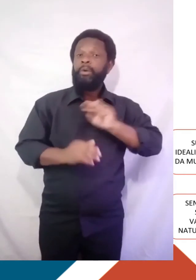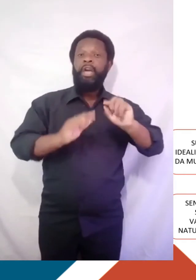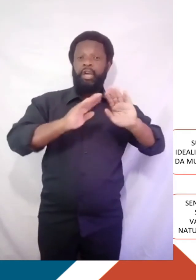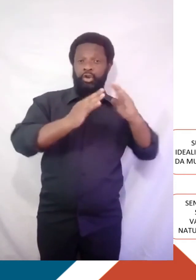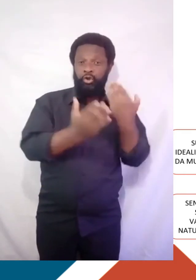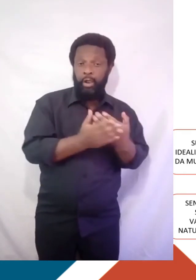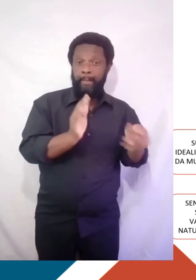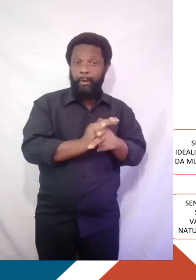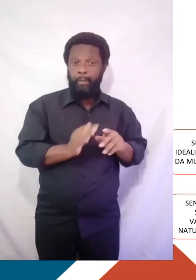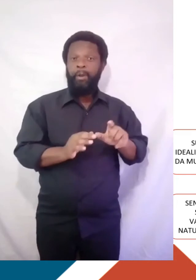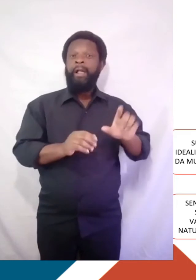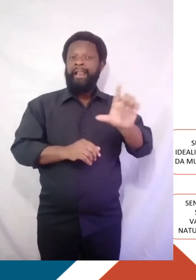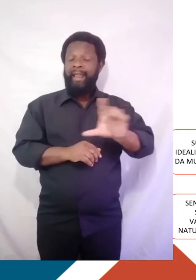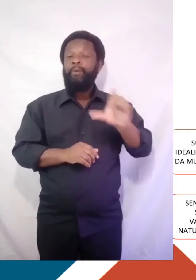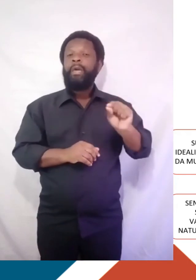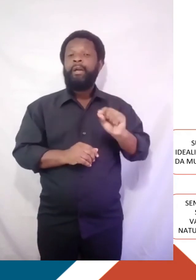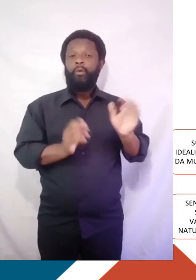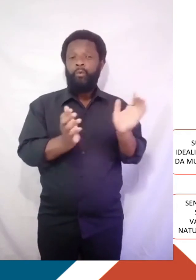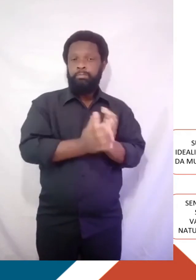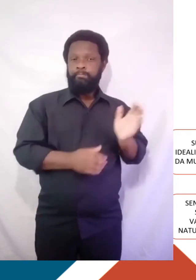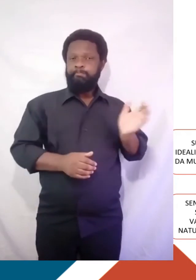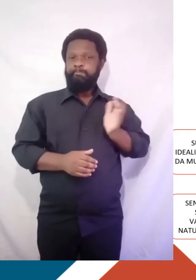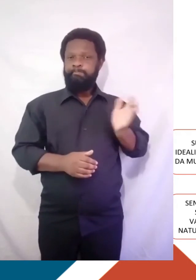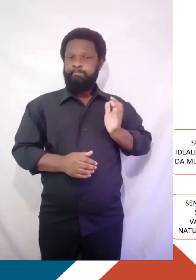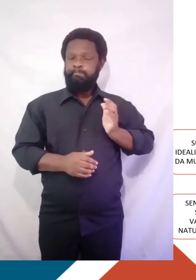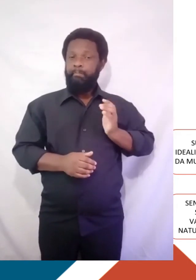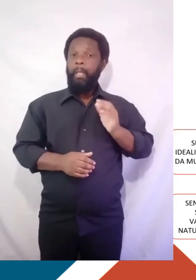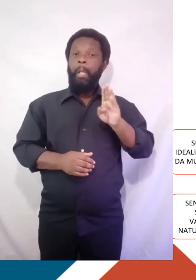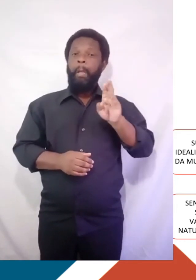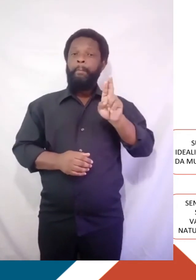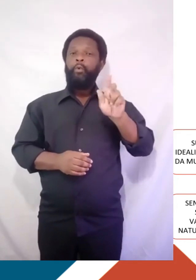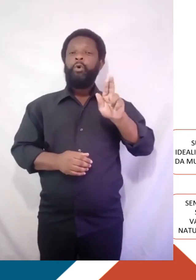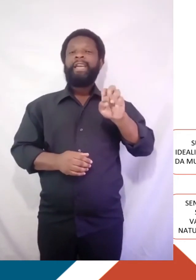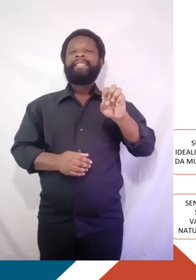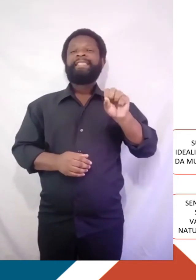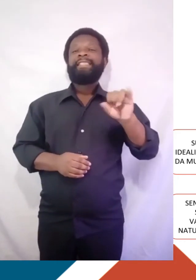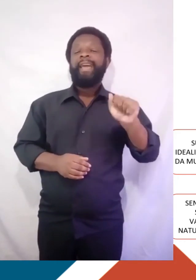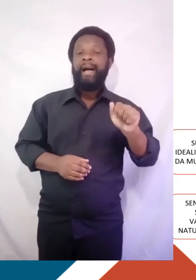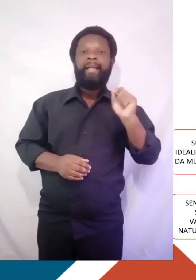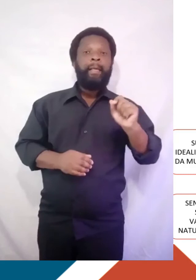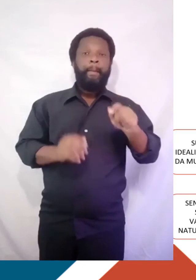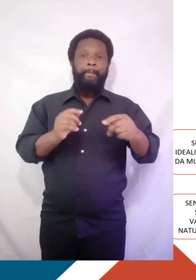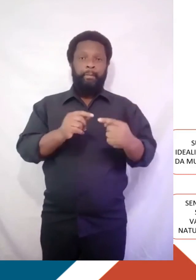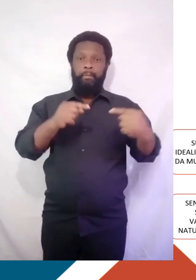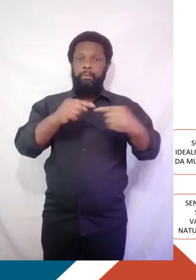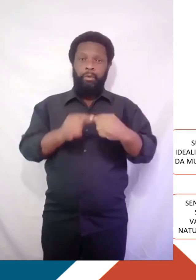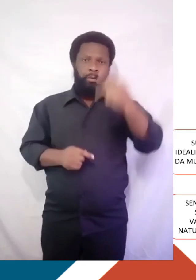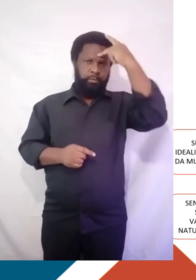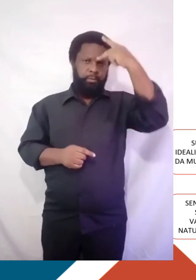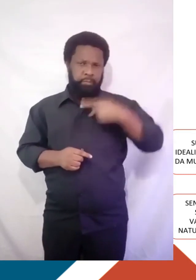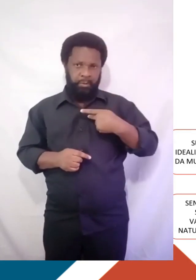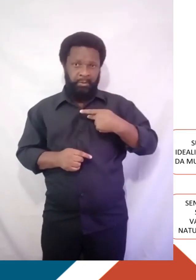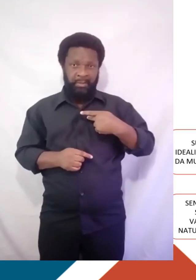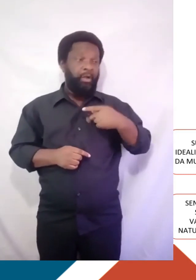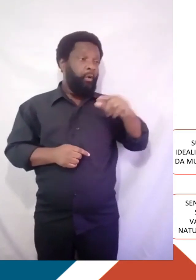da burguesia, ressaltando principalmente o individualismo, e que ela surgiu em oposição ao